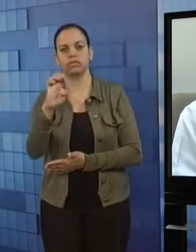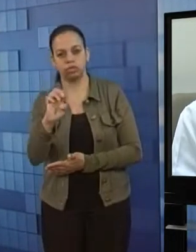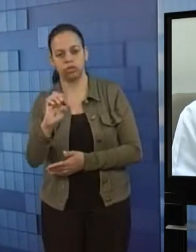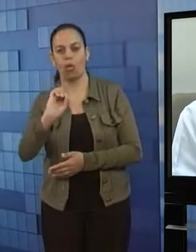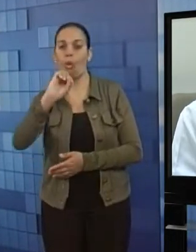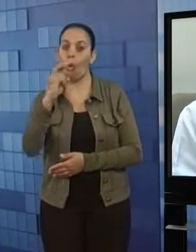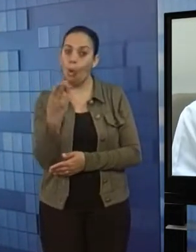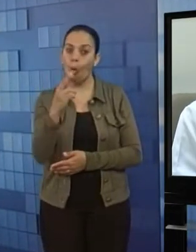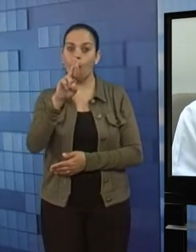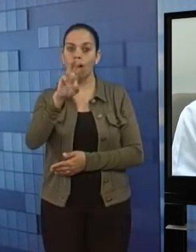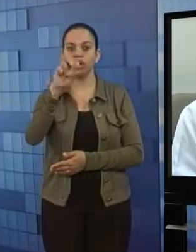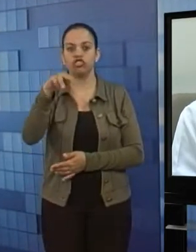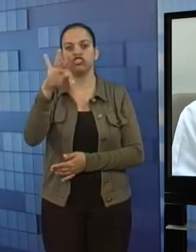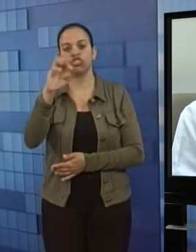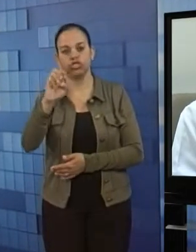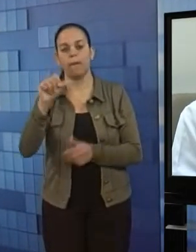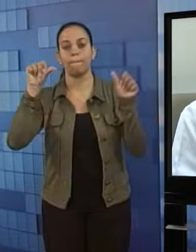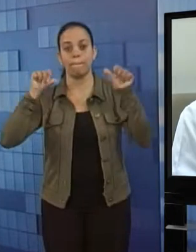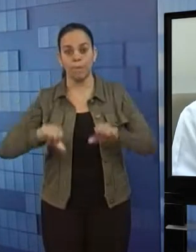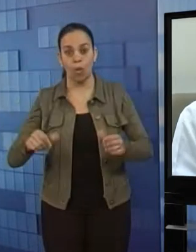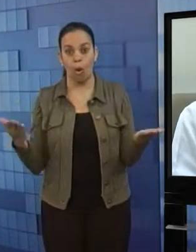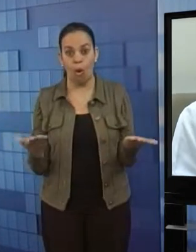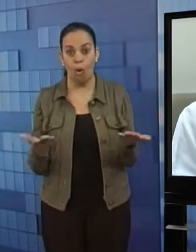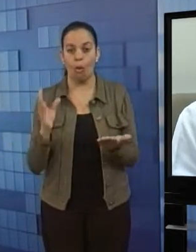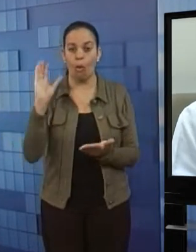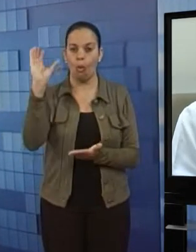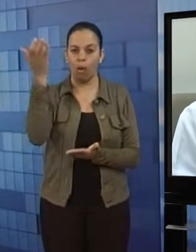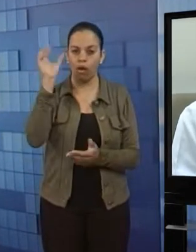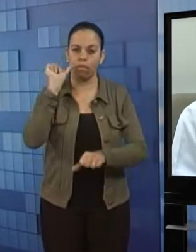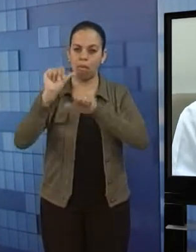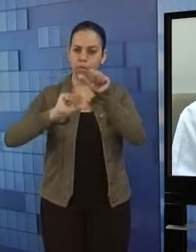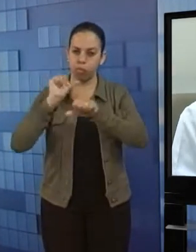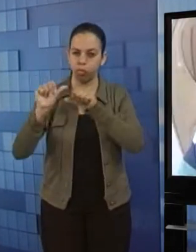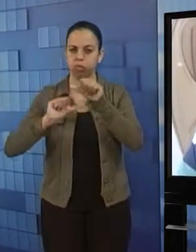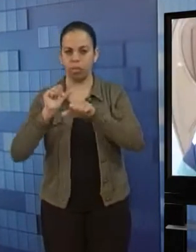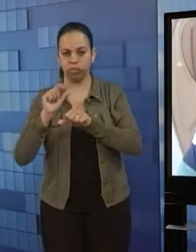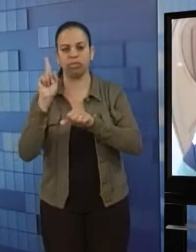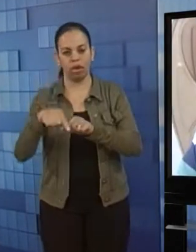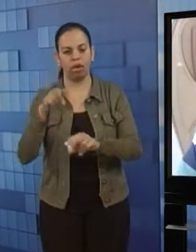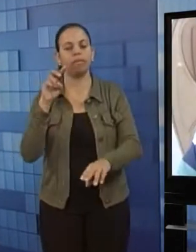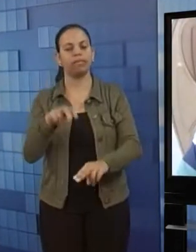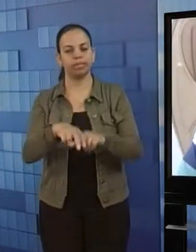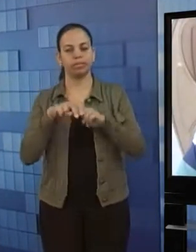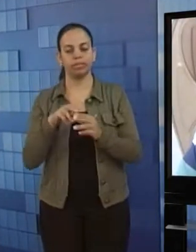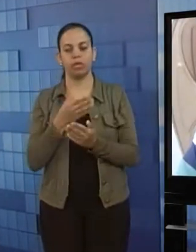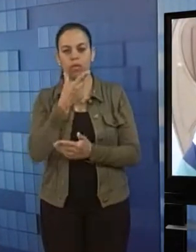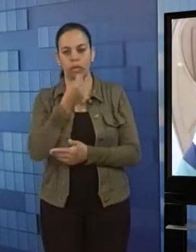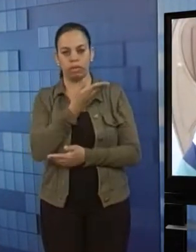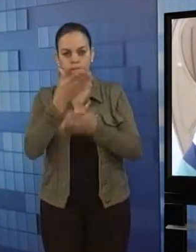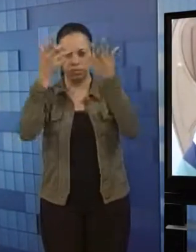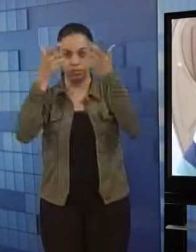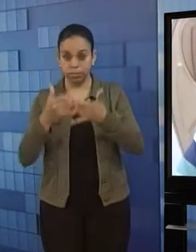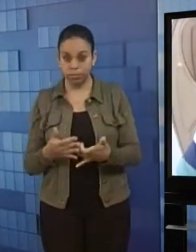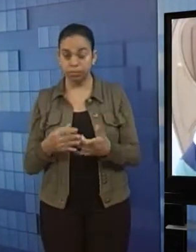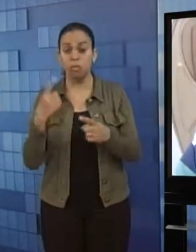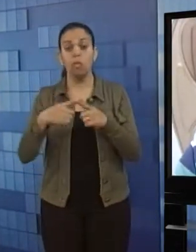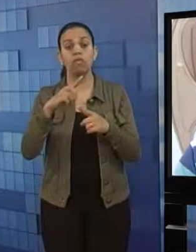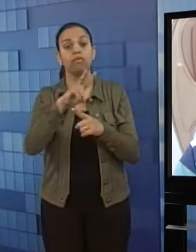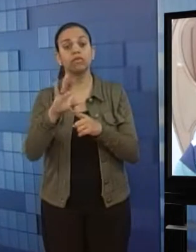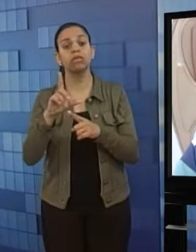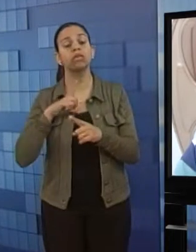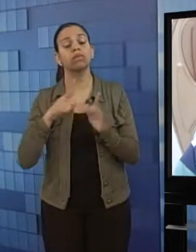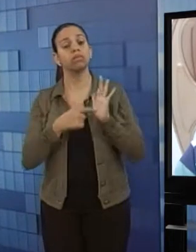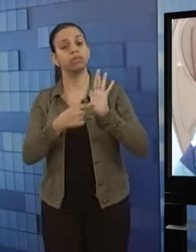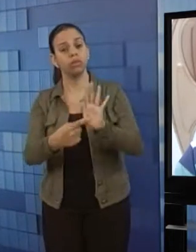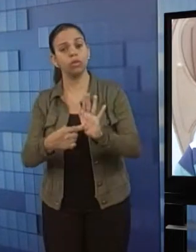têm seus sintomas agravados nessa época do ano, quando o clima fica variando muito. O geógrafo Rosalvi Lucas explica o porquê que Vitória